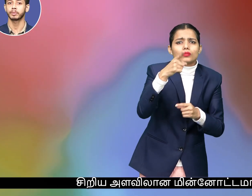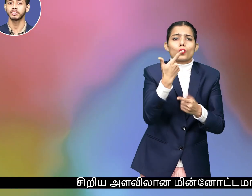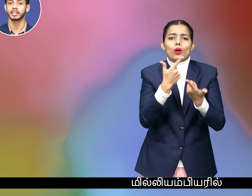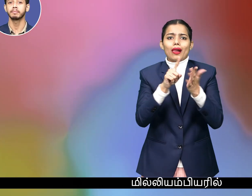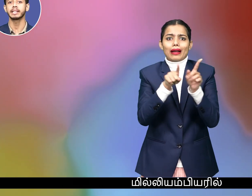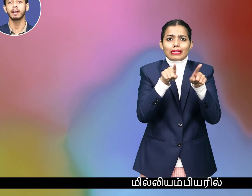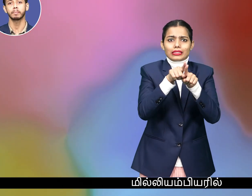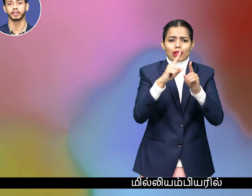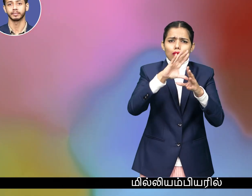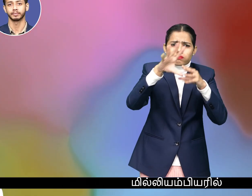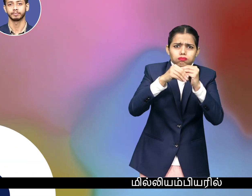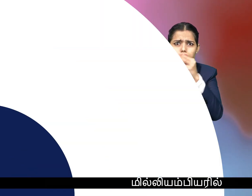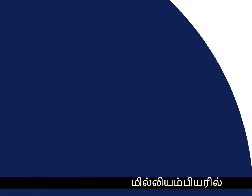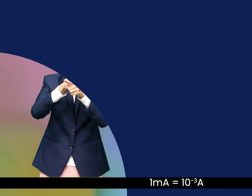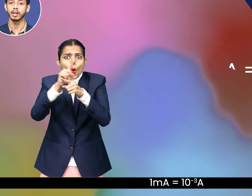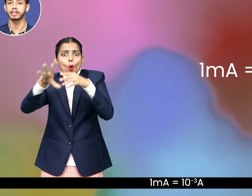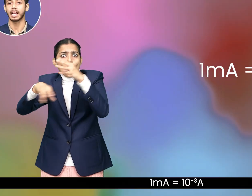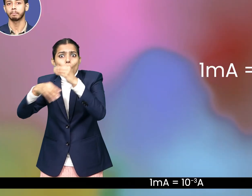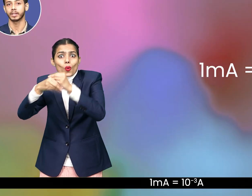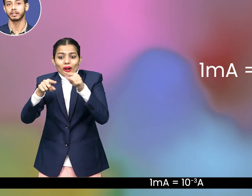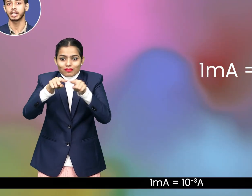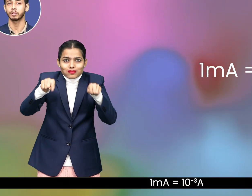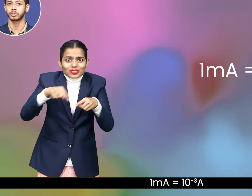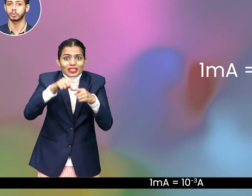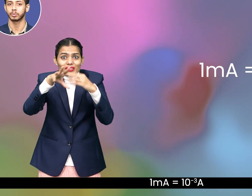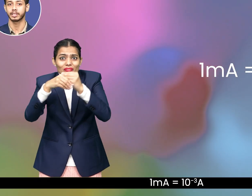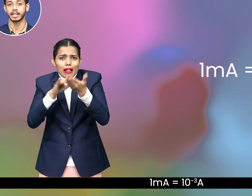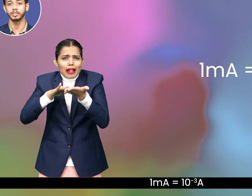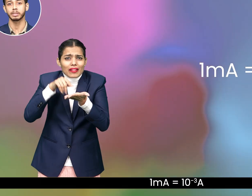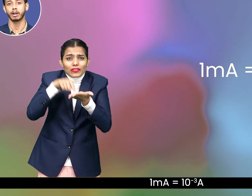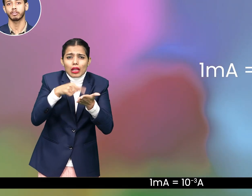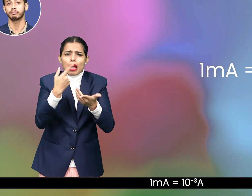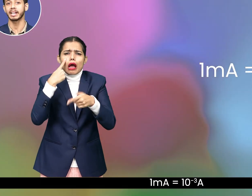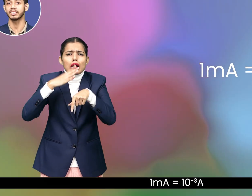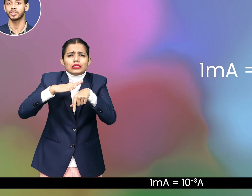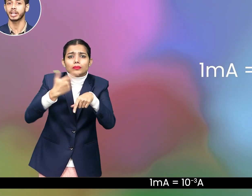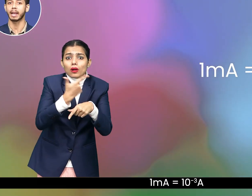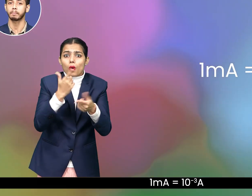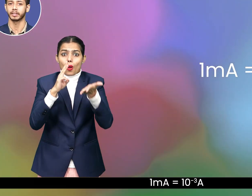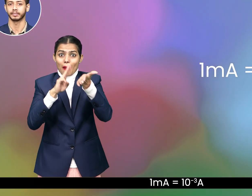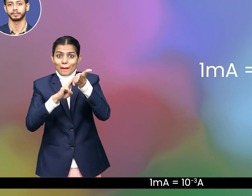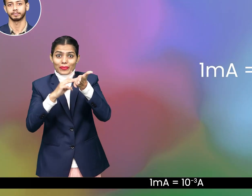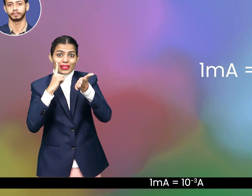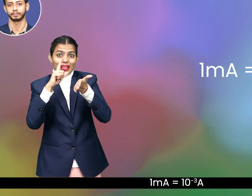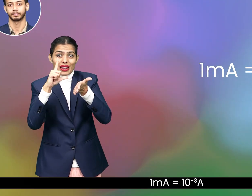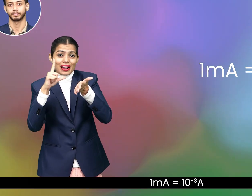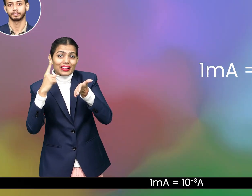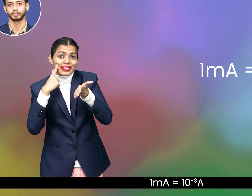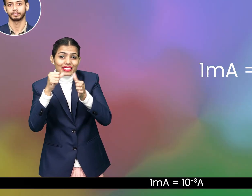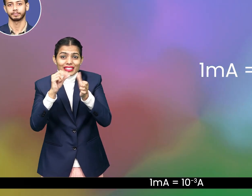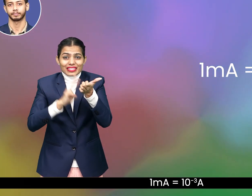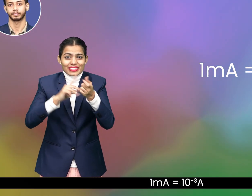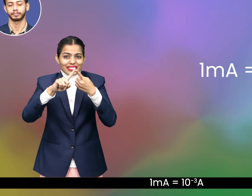மின்னோட்டமானது மில்லி ஆம்பியரில், அதாவது ஒரு மில்லி ஆம்பியர் ஈடு 10